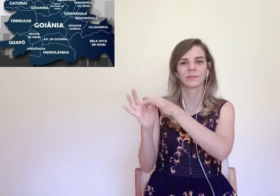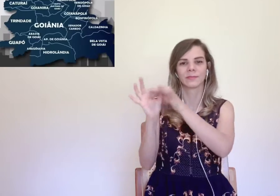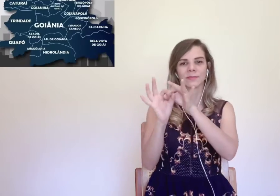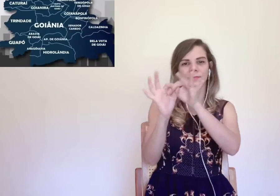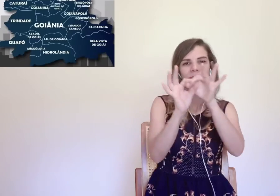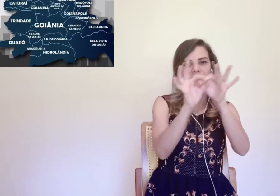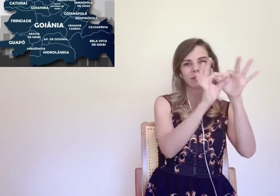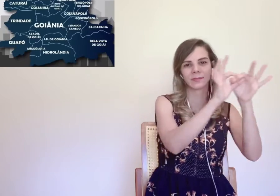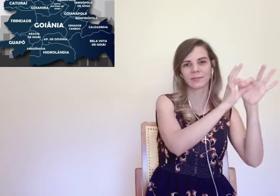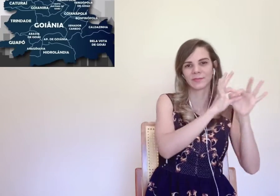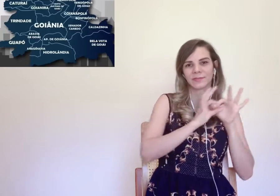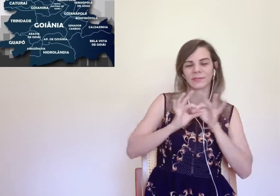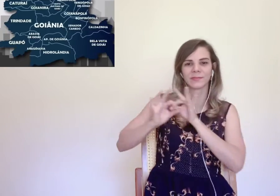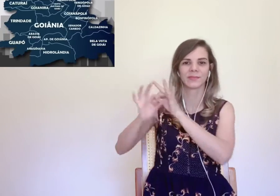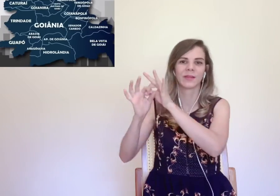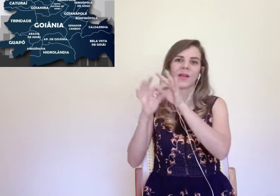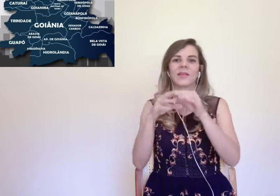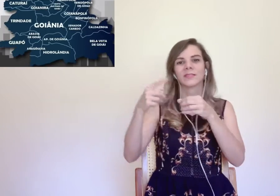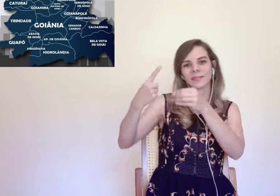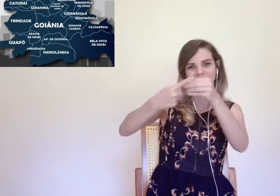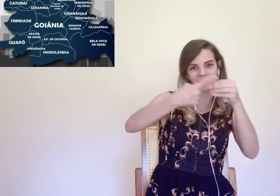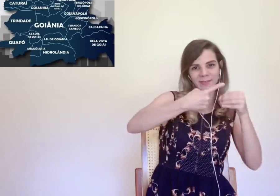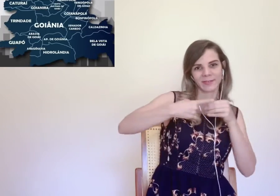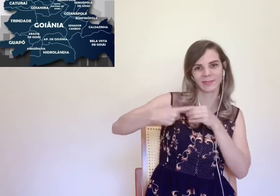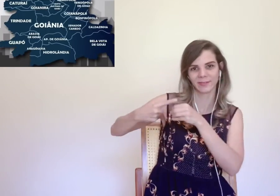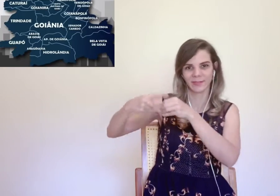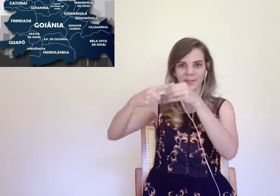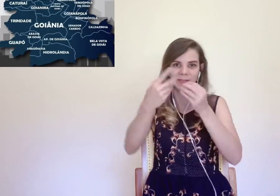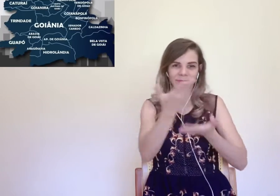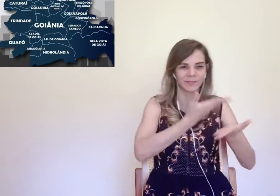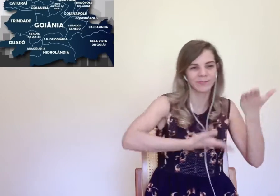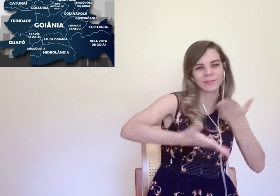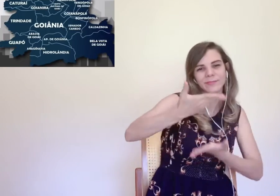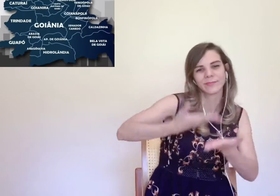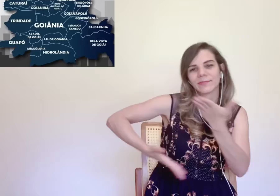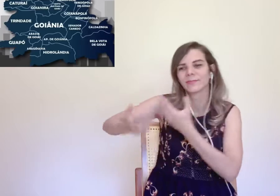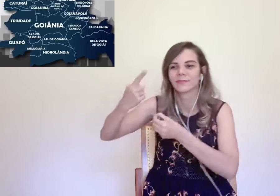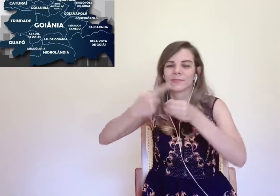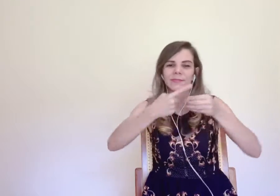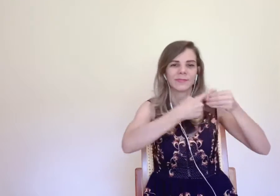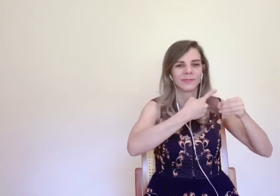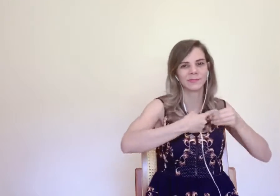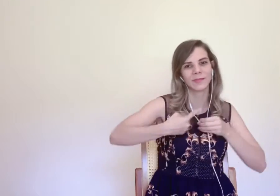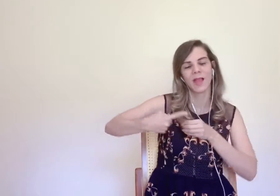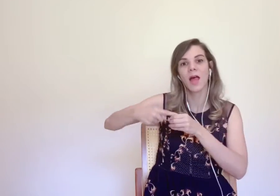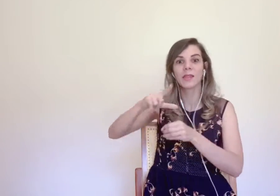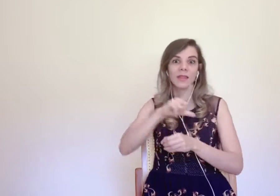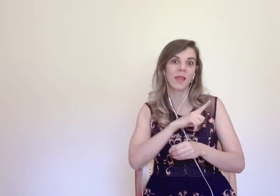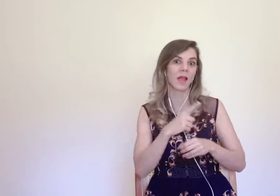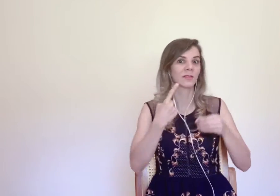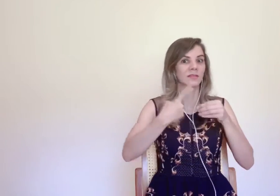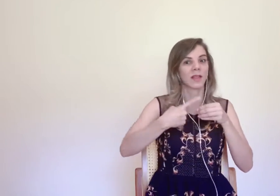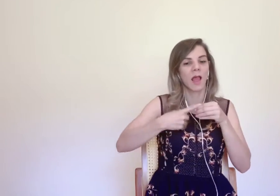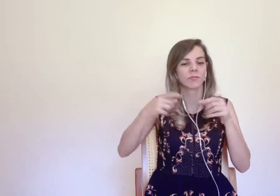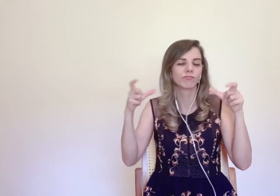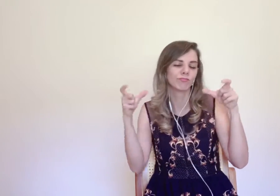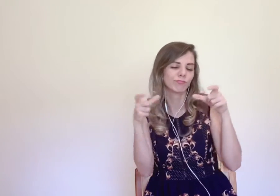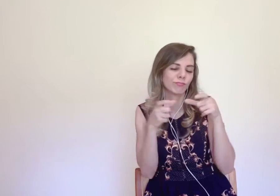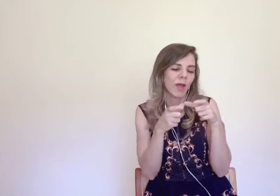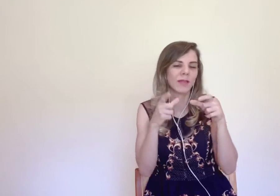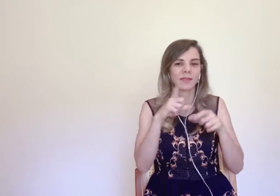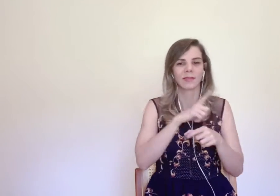conexão entre as cidades. Hoje vamos estudar sobre a conexão entre